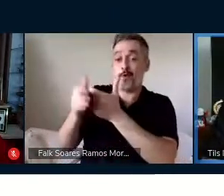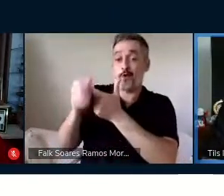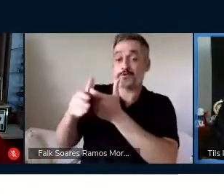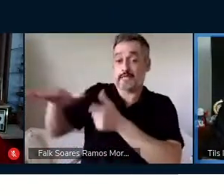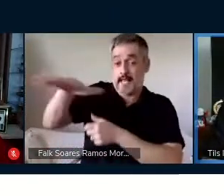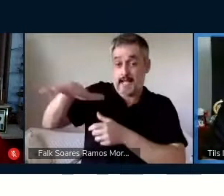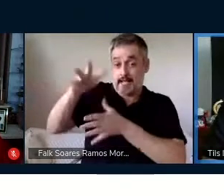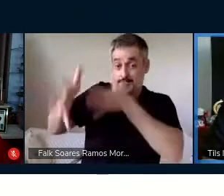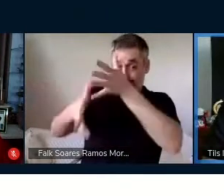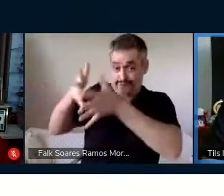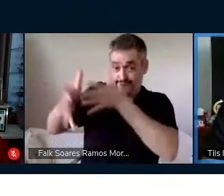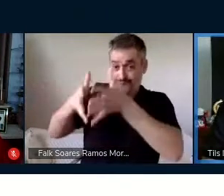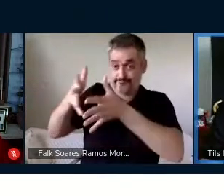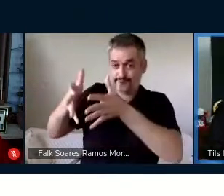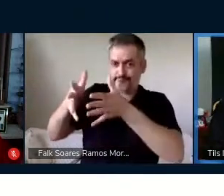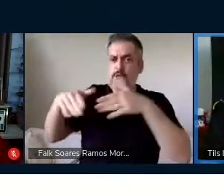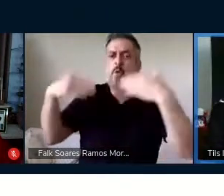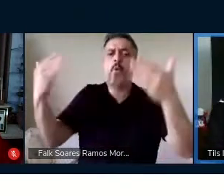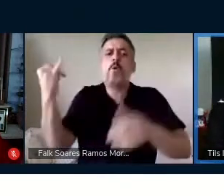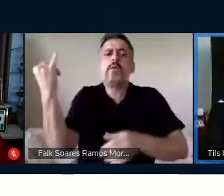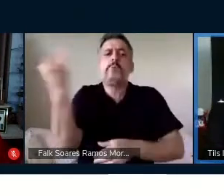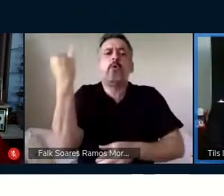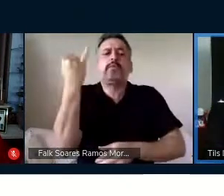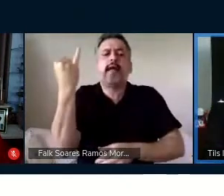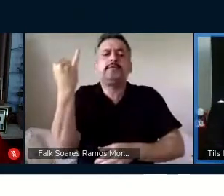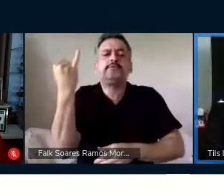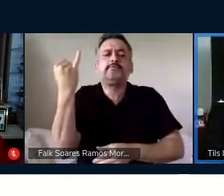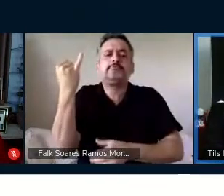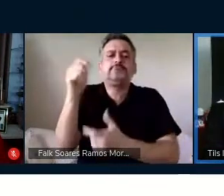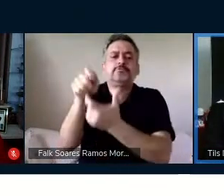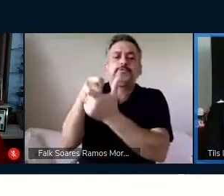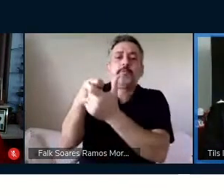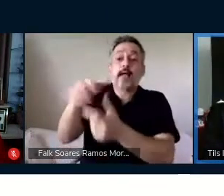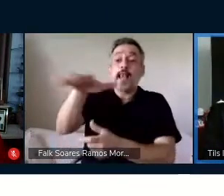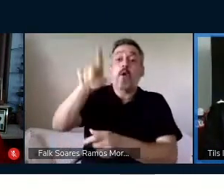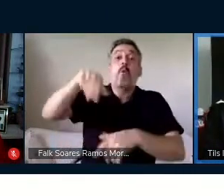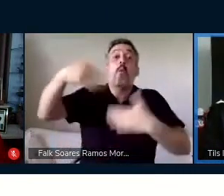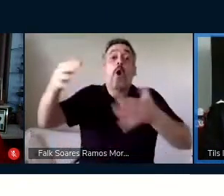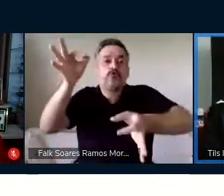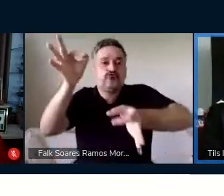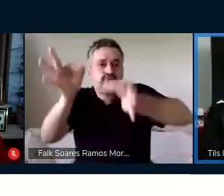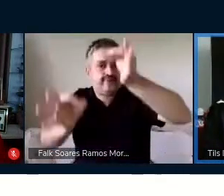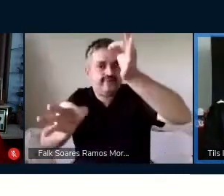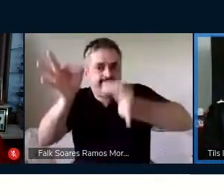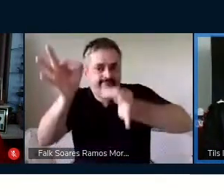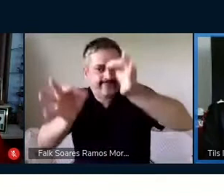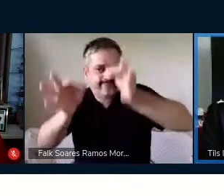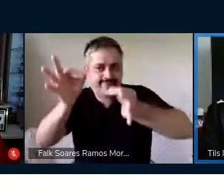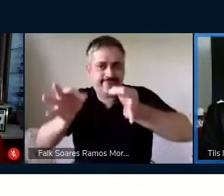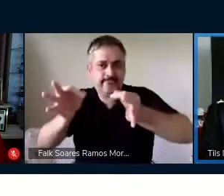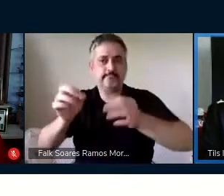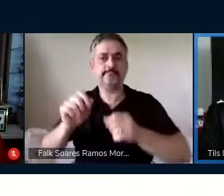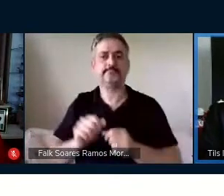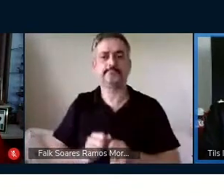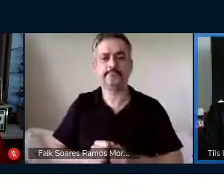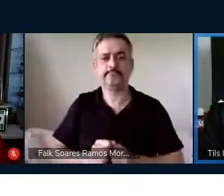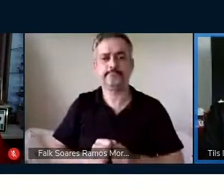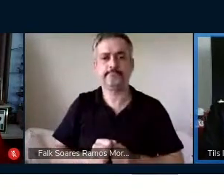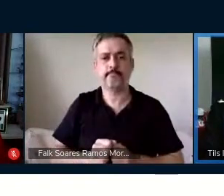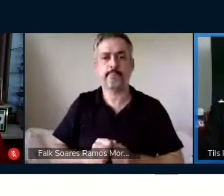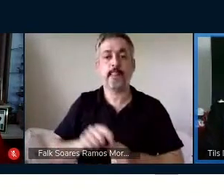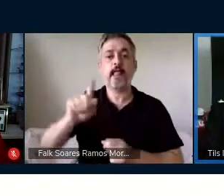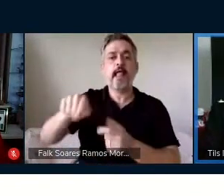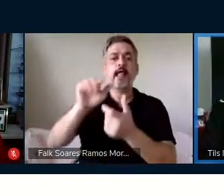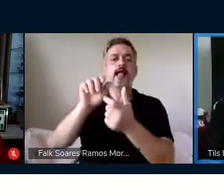do caráter conceitual na criação de novos sinais terminológicos na LSB, apresentaremos